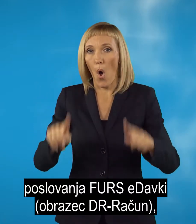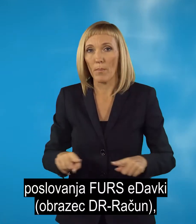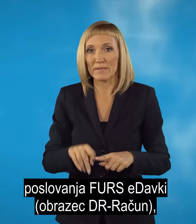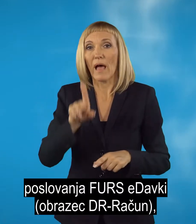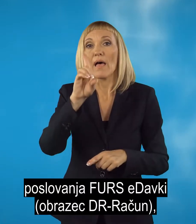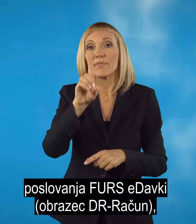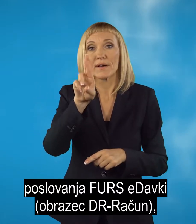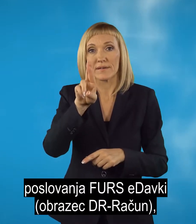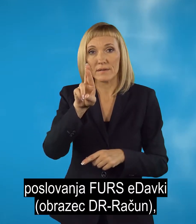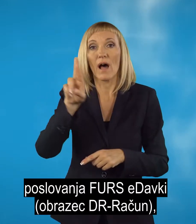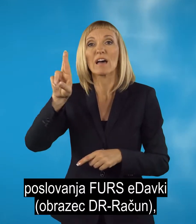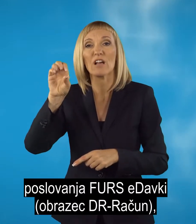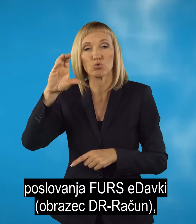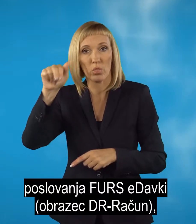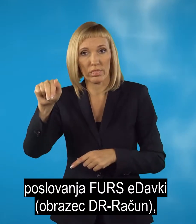obrazec DR račun,